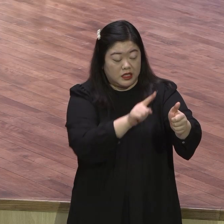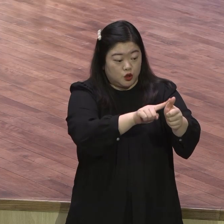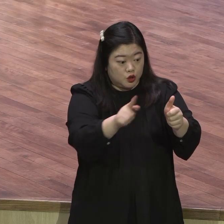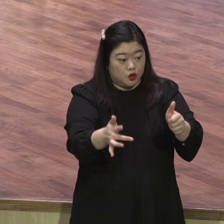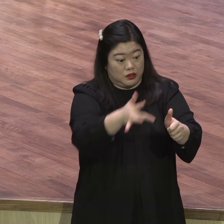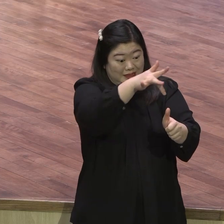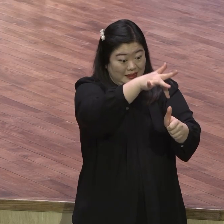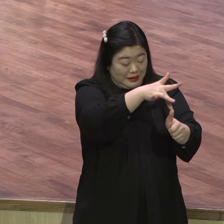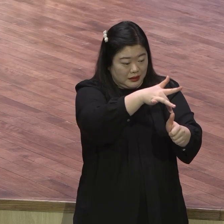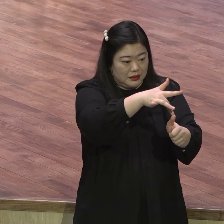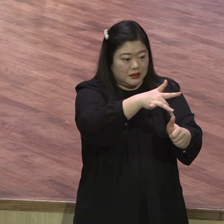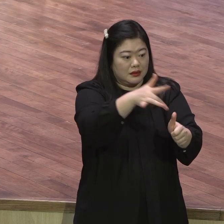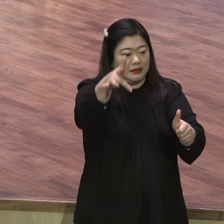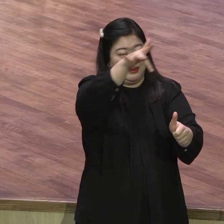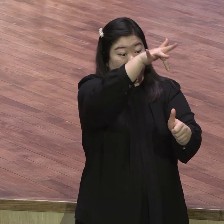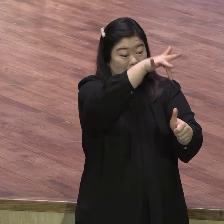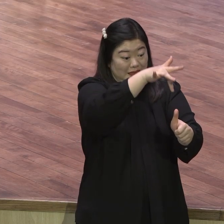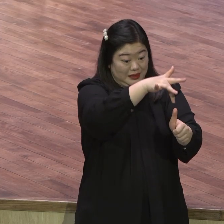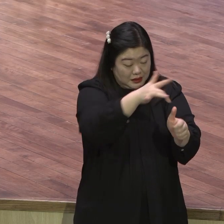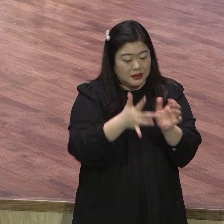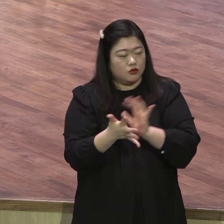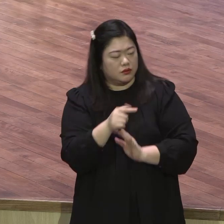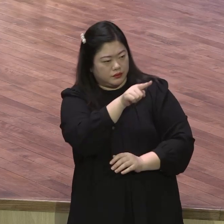베드로 속에 사탄이 들어온 거예요.